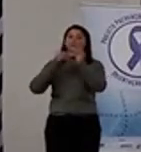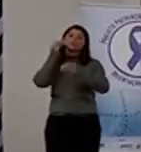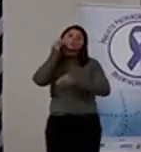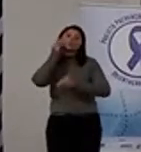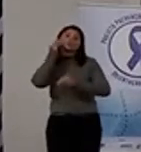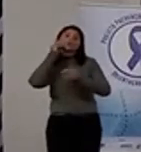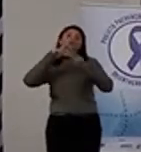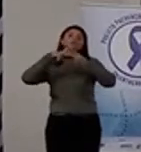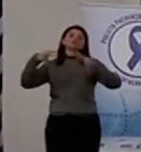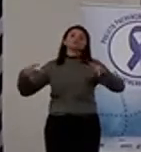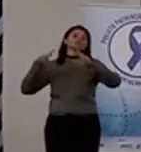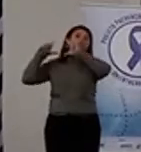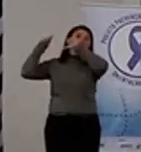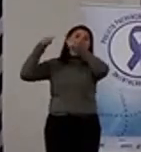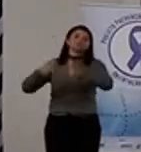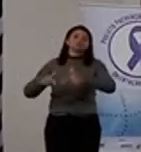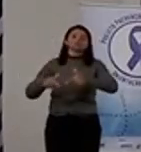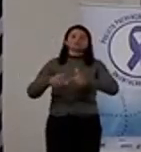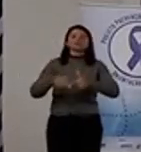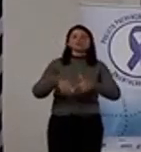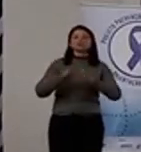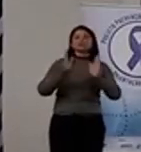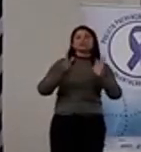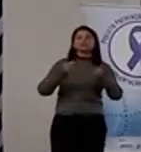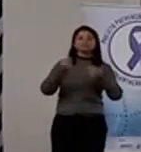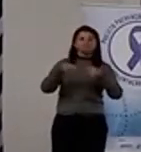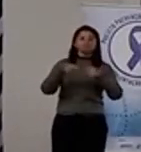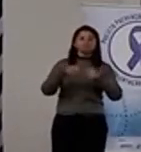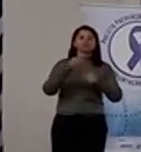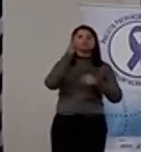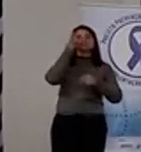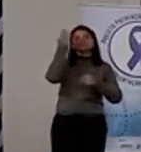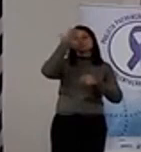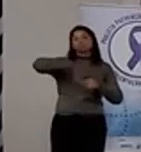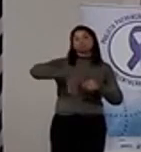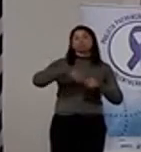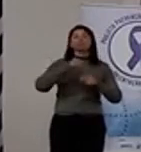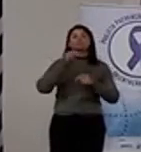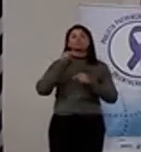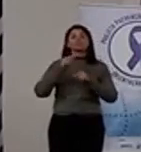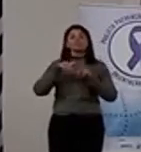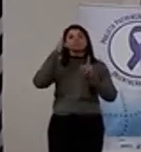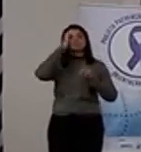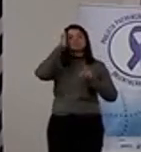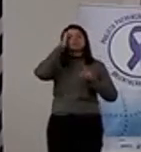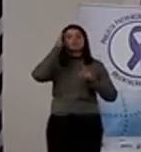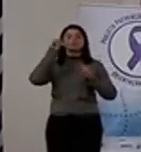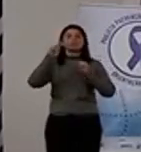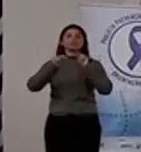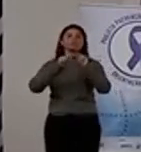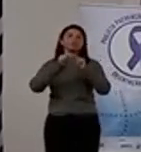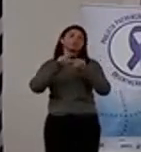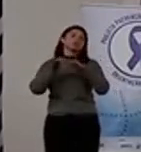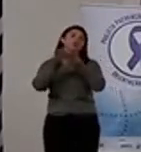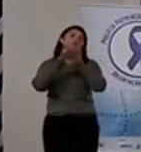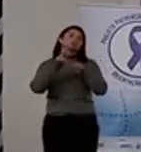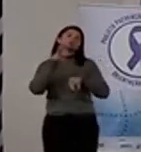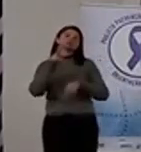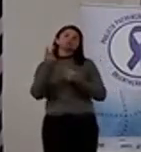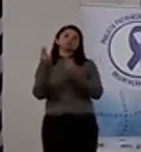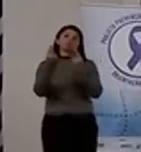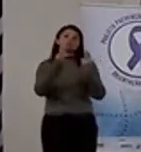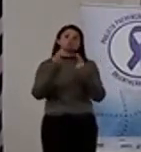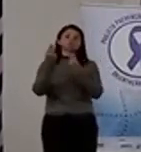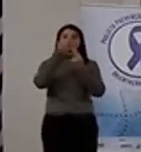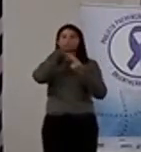para confirmar, mas assim, eu não precisa nem fazer o teste, já sei que ele é afetado. Mas ele vai ser igual ao pai? Não sei. Então,